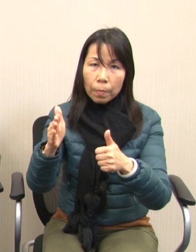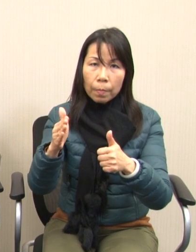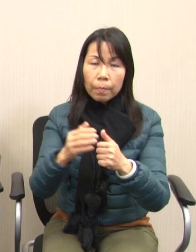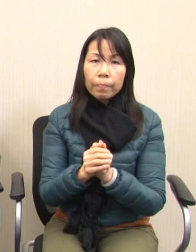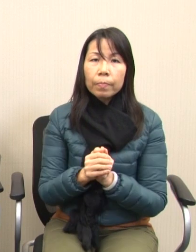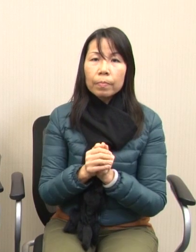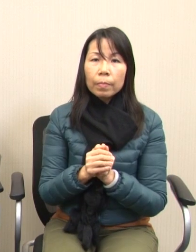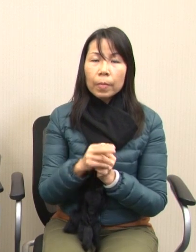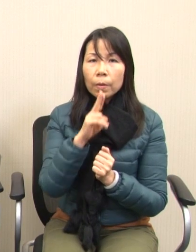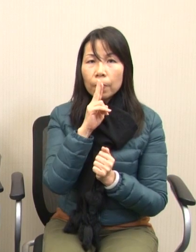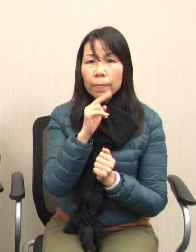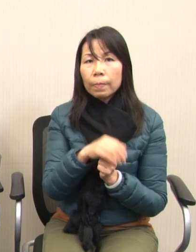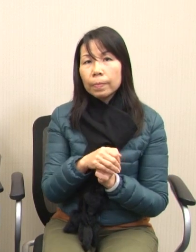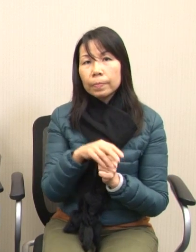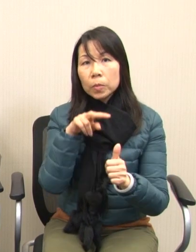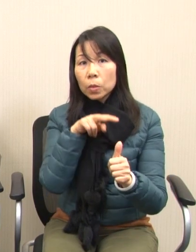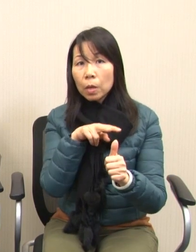你以為張宏禎那麼蠢啊？